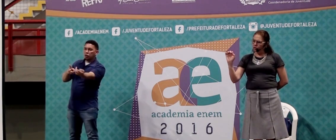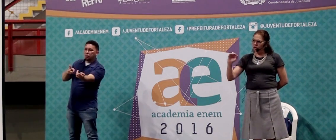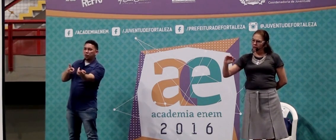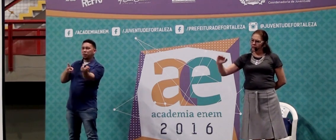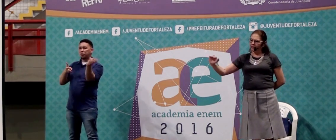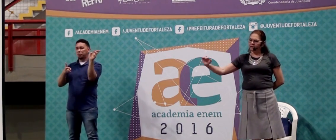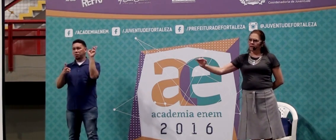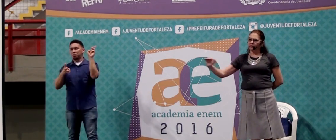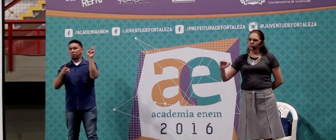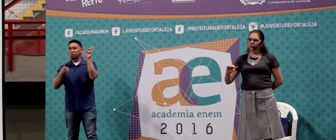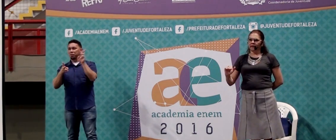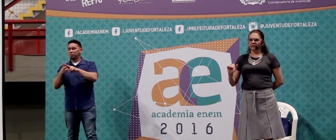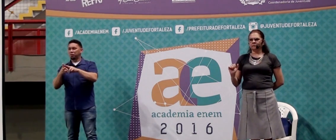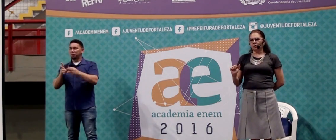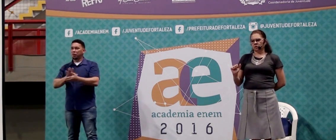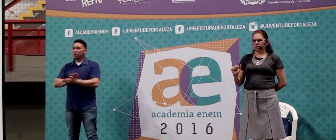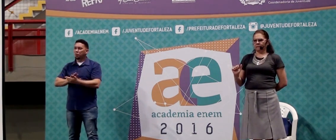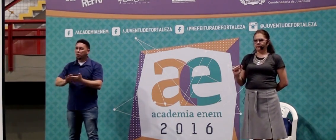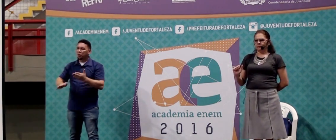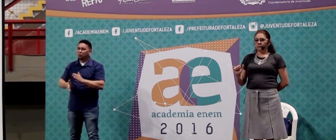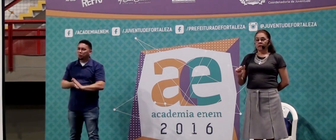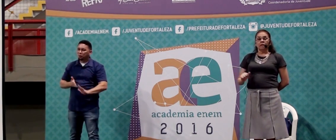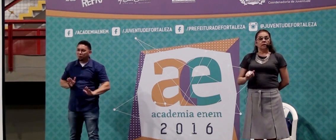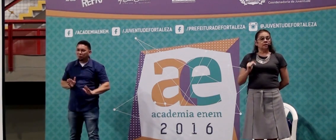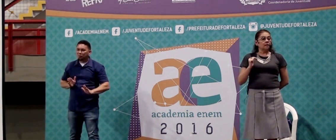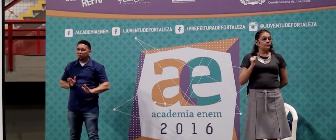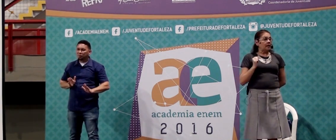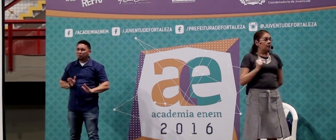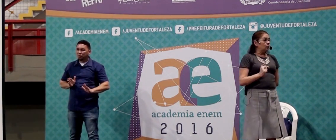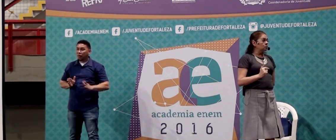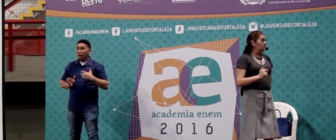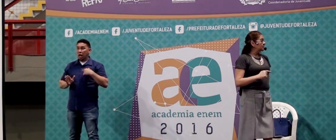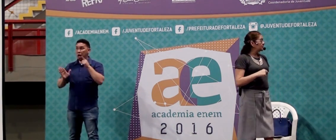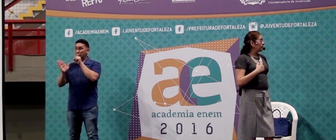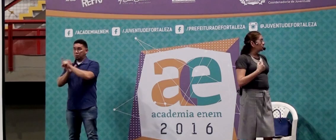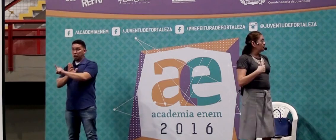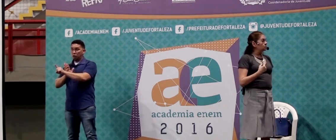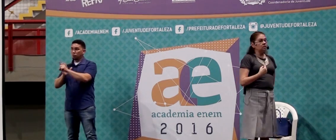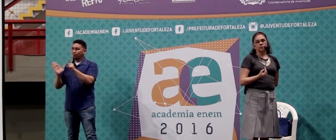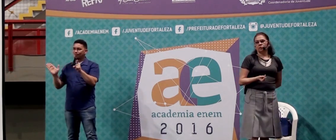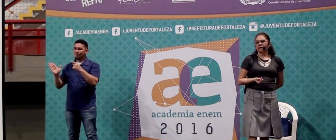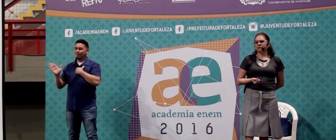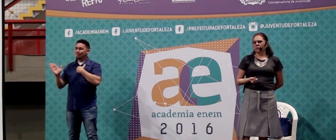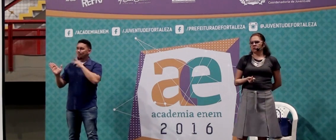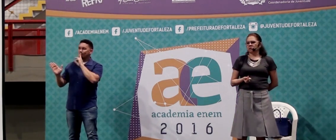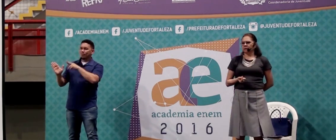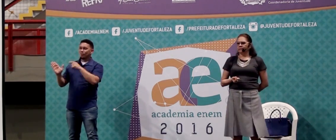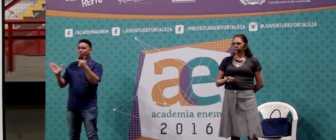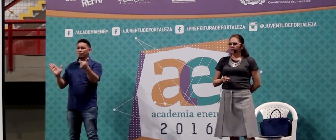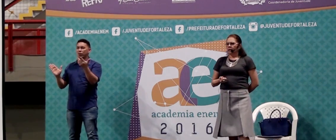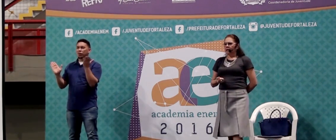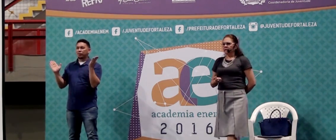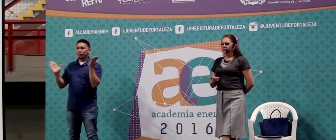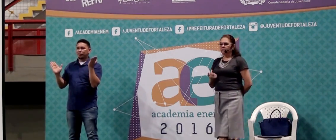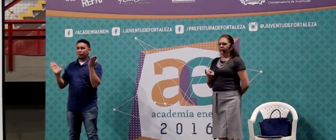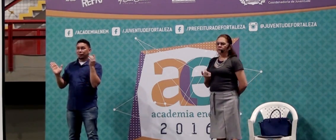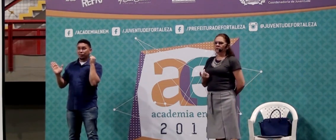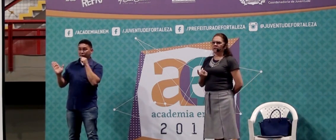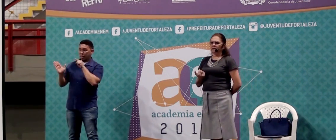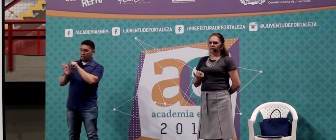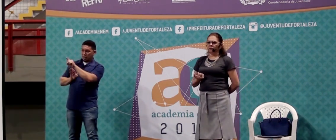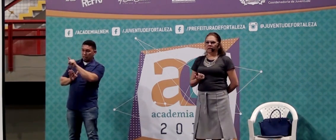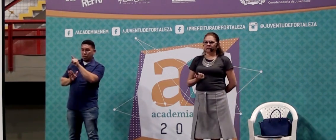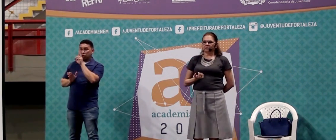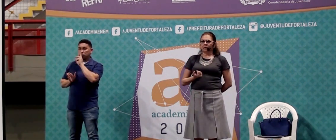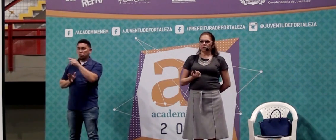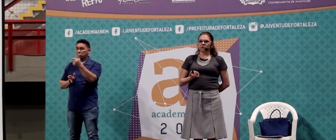do ponto de interrogação eu dou a resposta. E tem perguntas que eu não tenho resposta. Essas